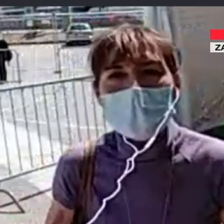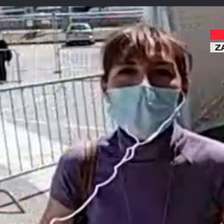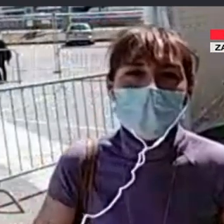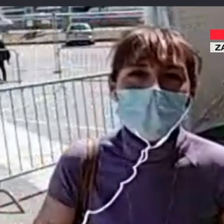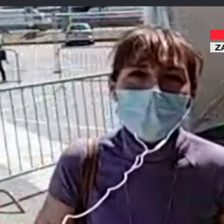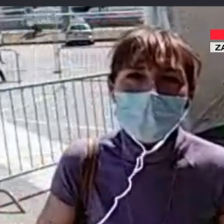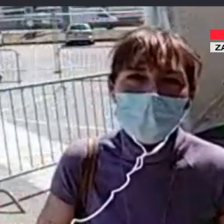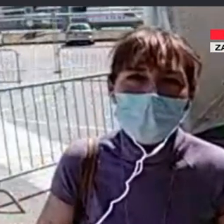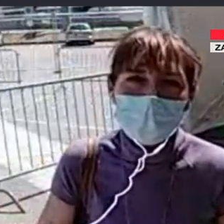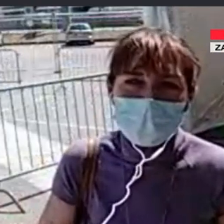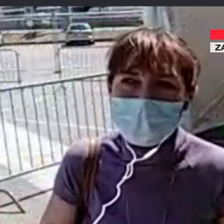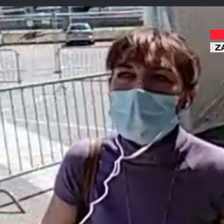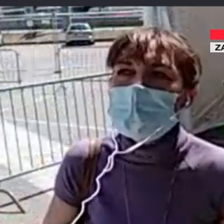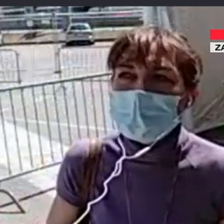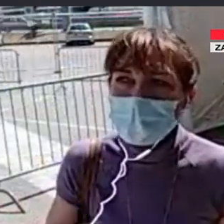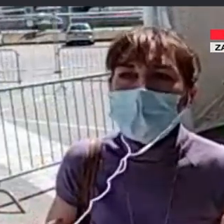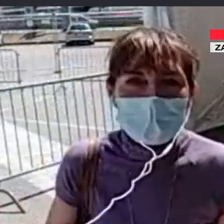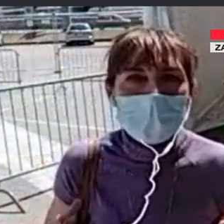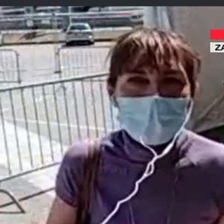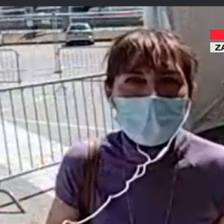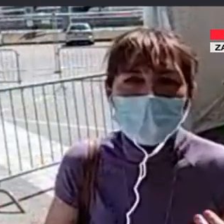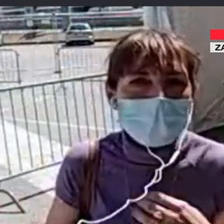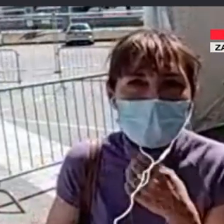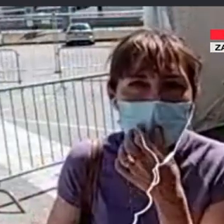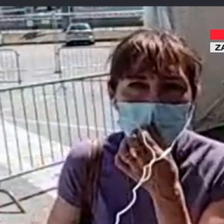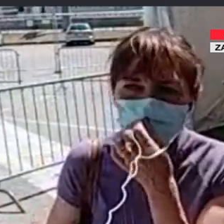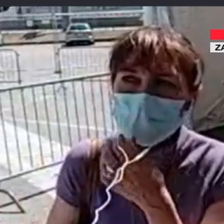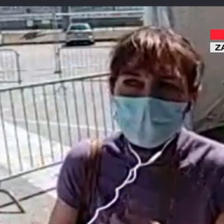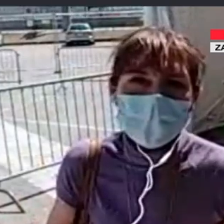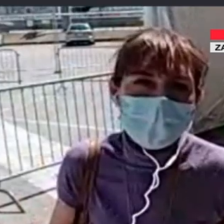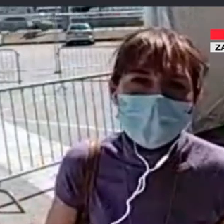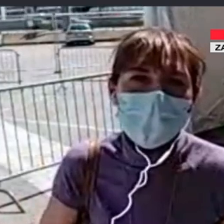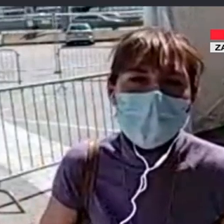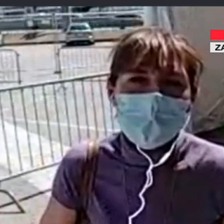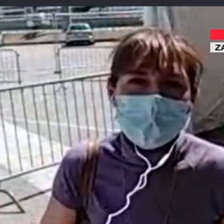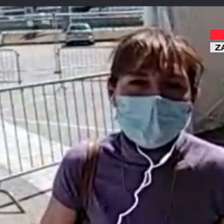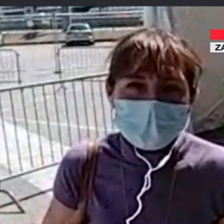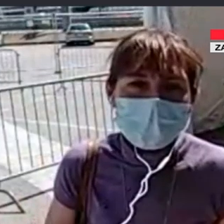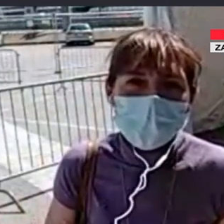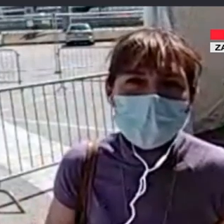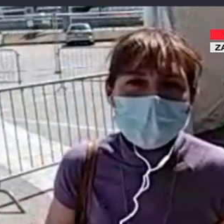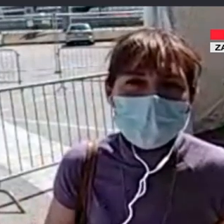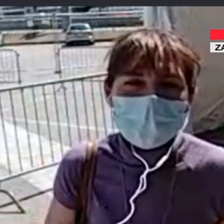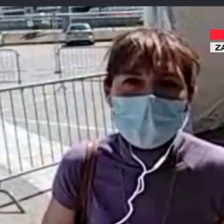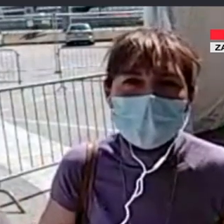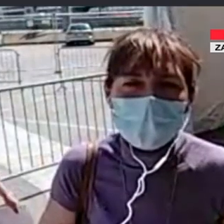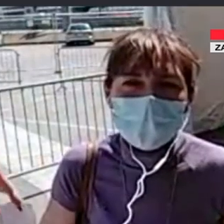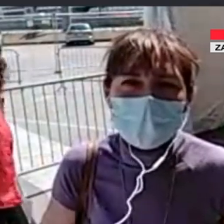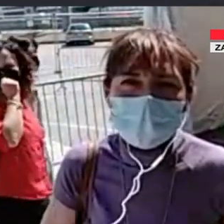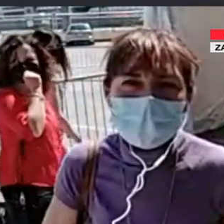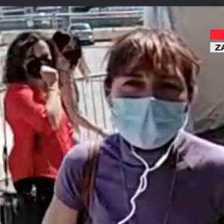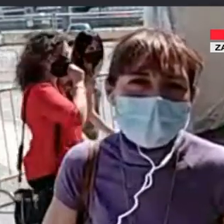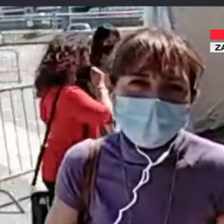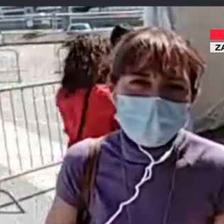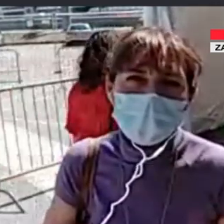serali per gli over 50 che non diurne, però c'è effettivamente un via vai e continua anche il richiamo di AstraZeneca per